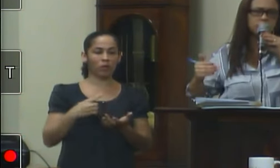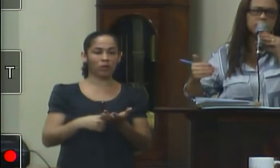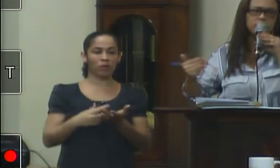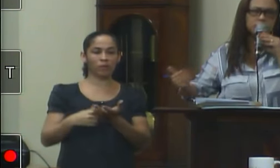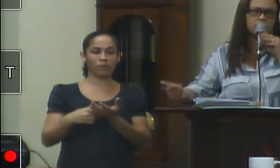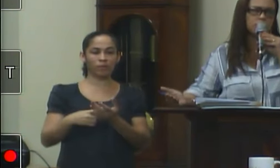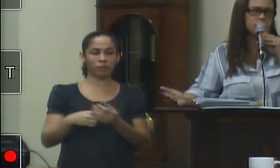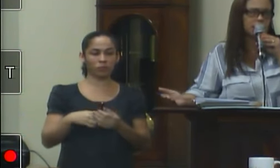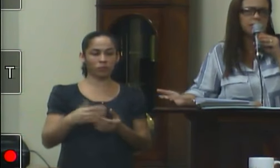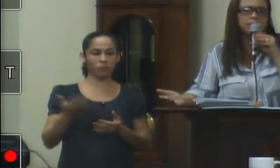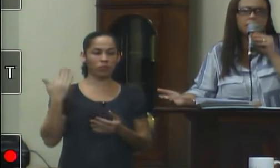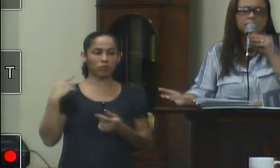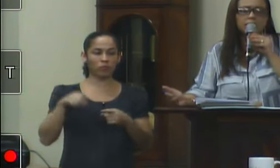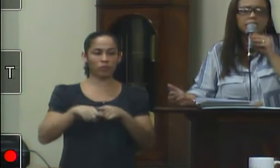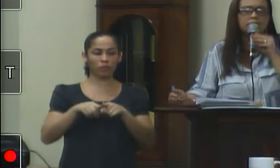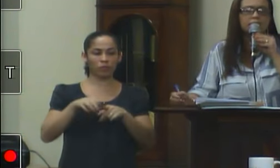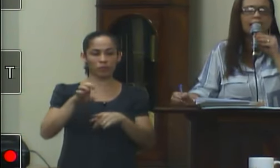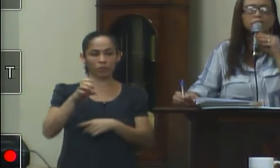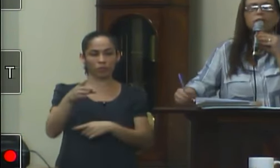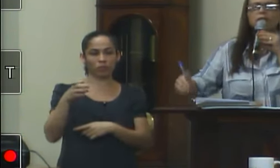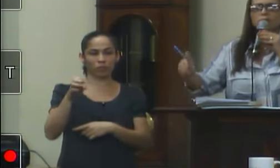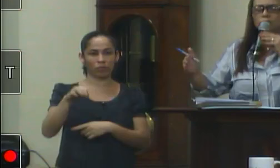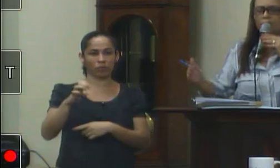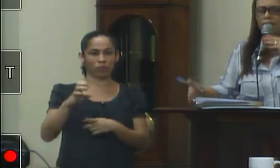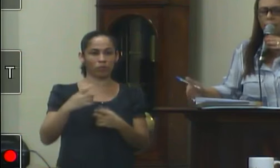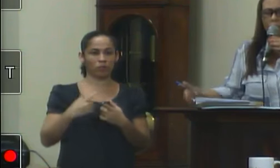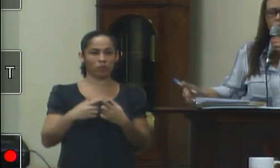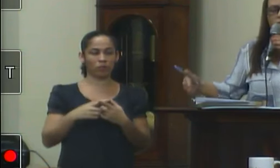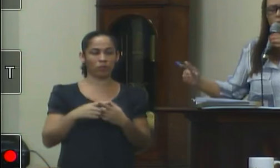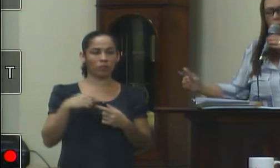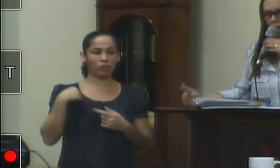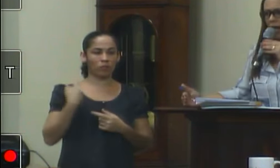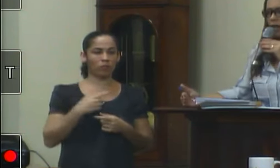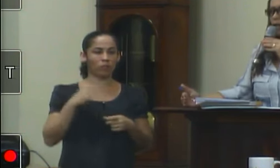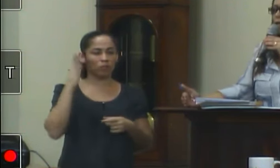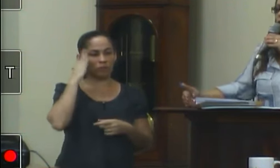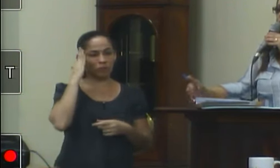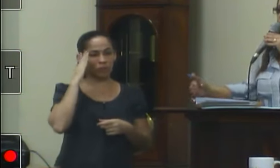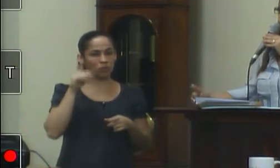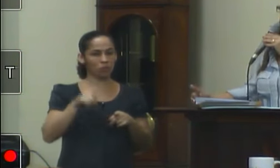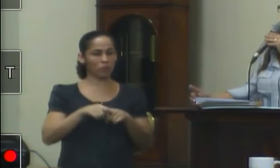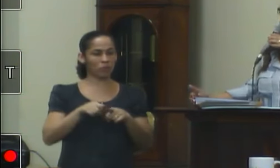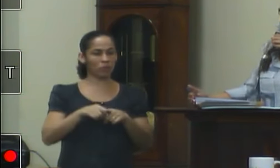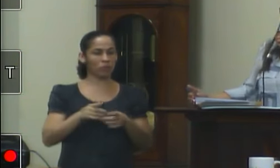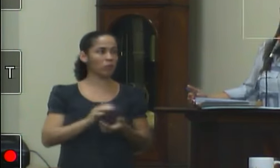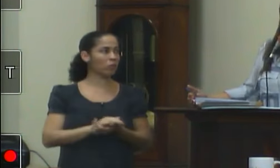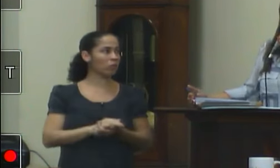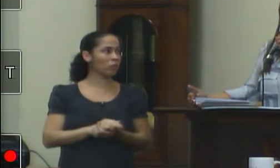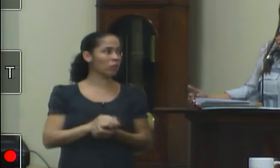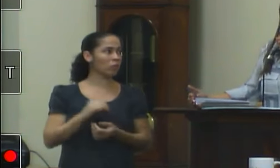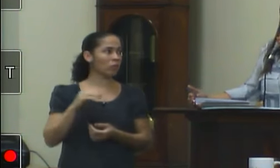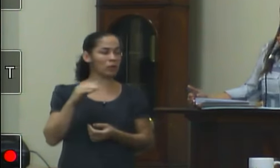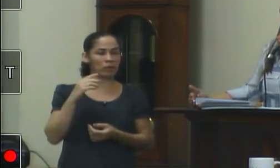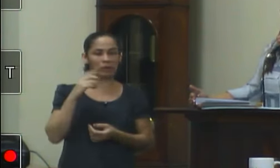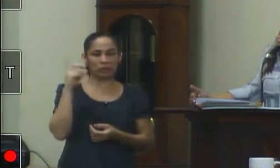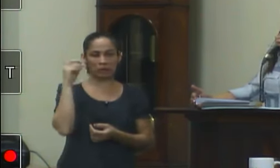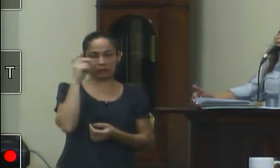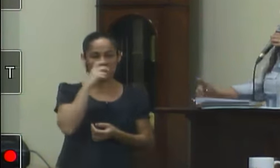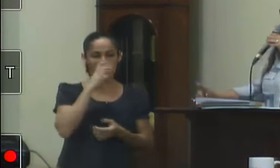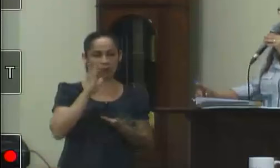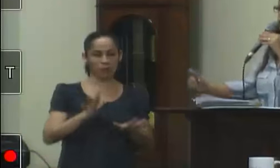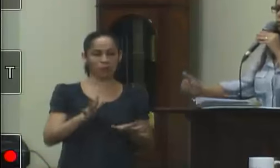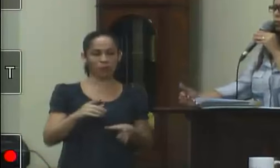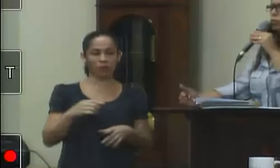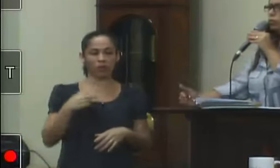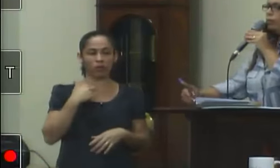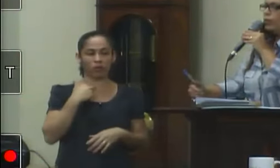alguns exames que nós realizamos dentro da cidade, nós sabemos também que, infelizmente, nós não podemos